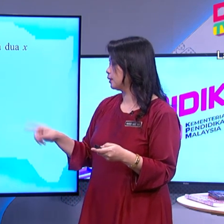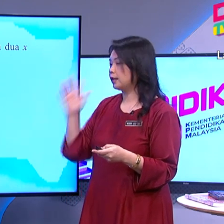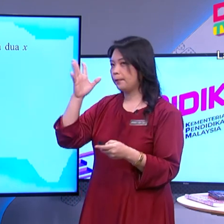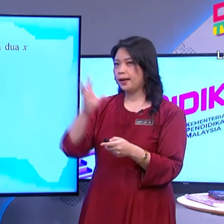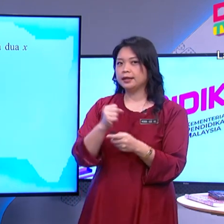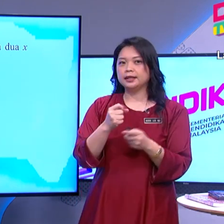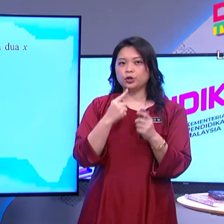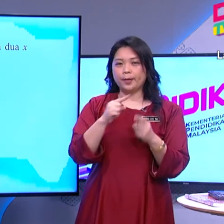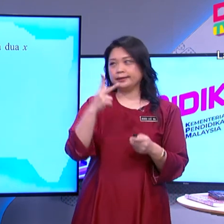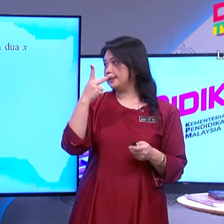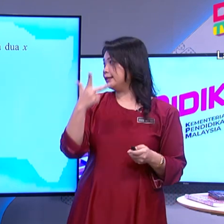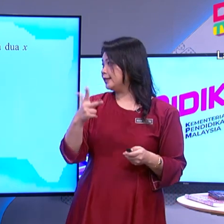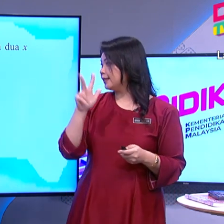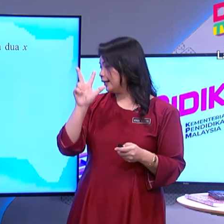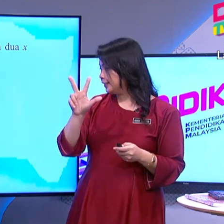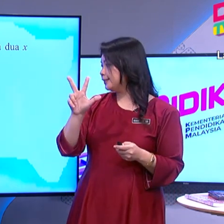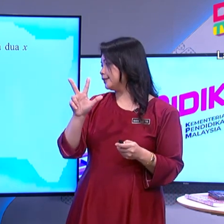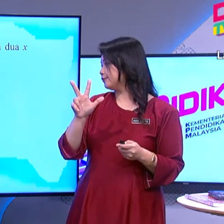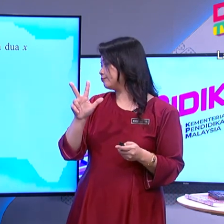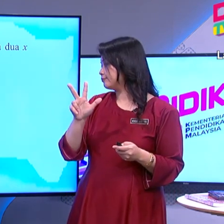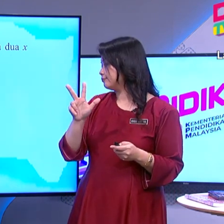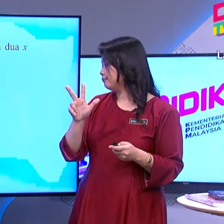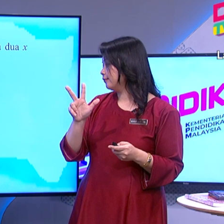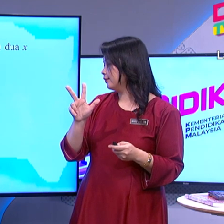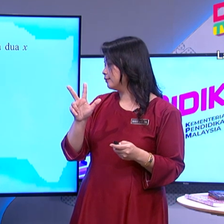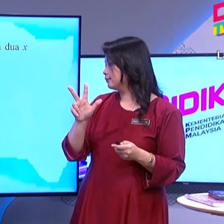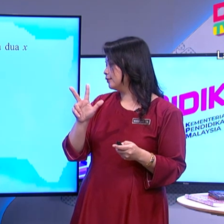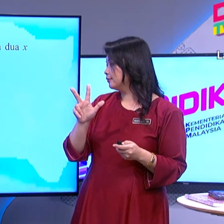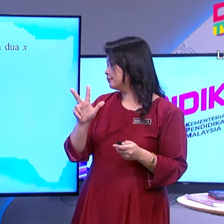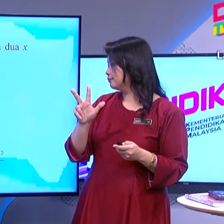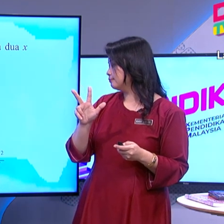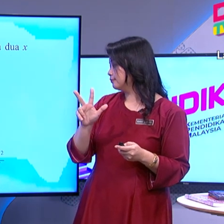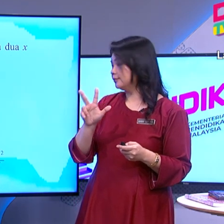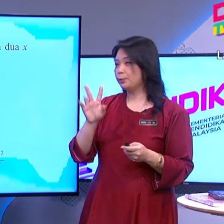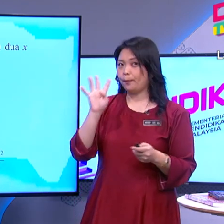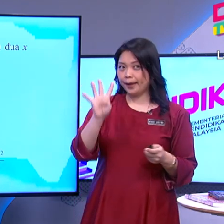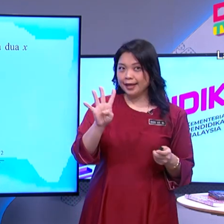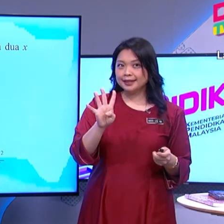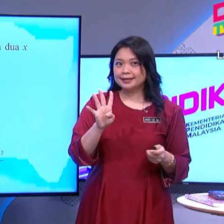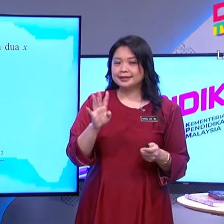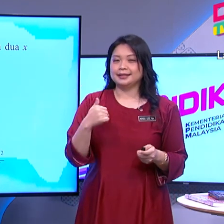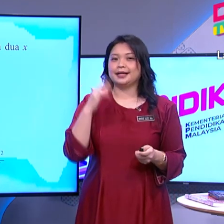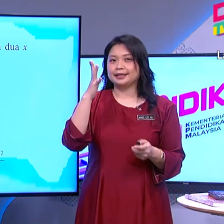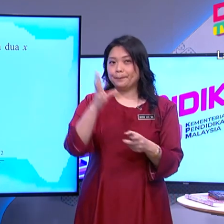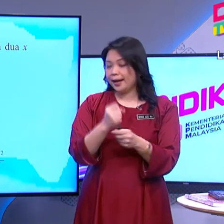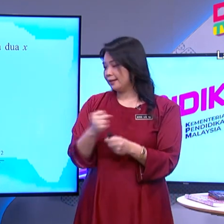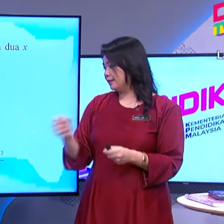tanda Pak jawaban tinggal tiga jadi nunggu 4-64 scan dapat